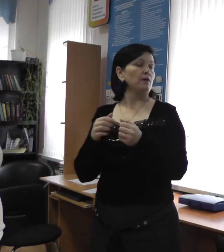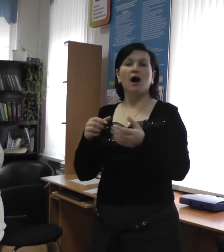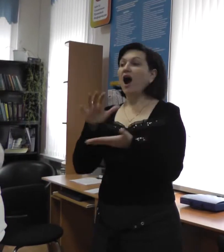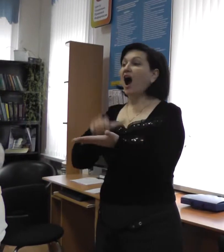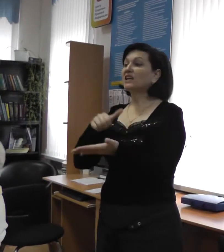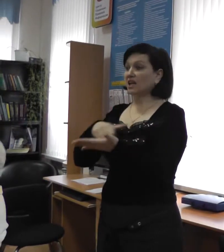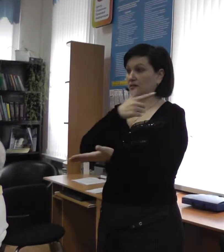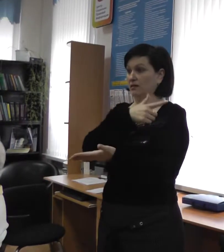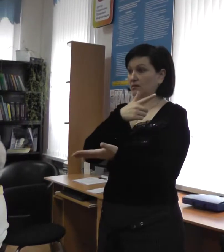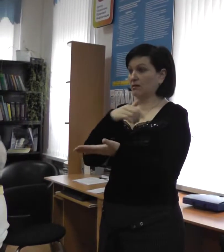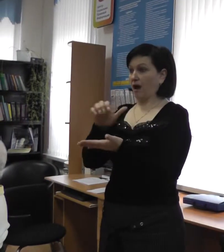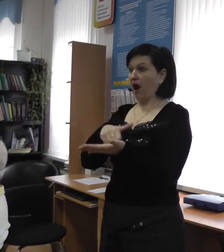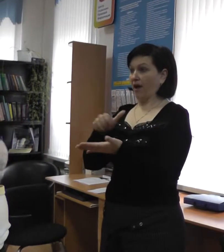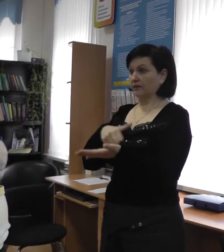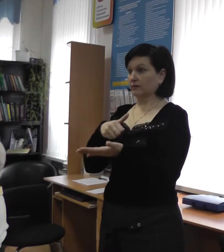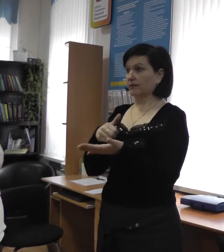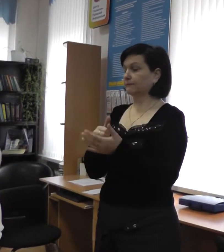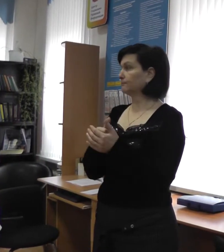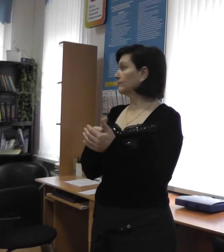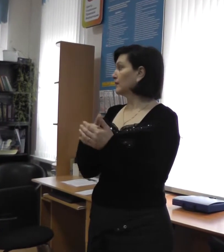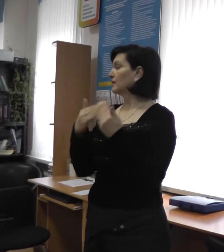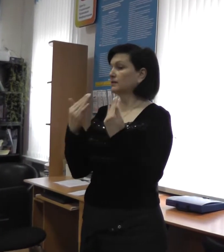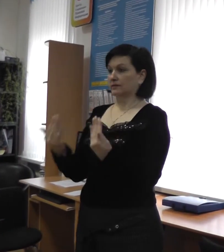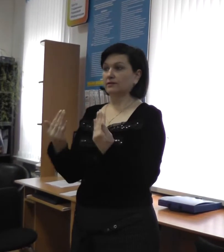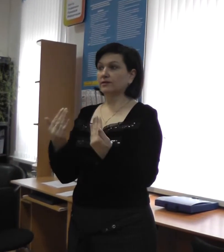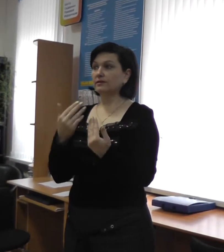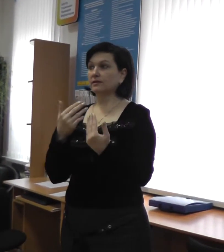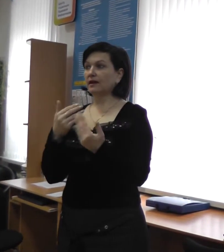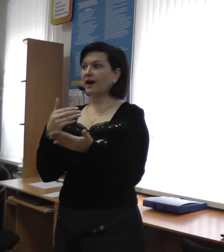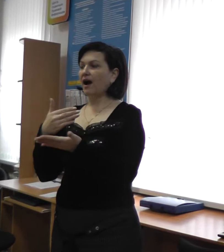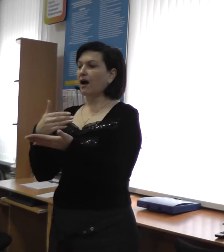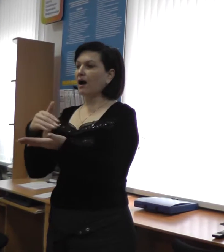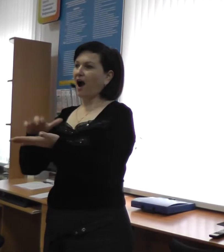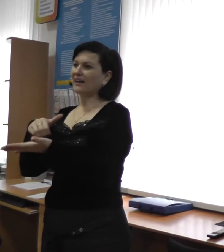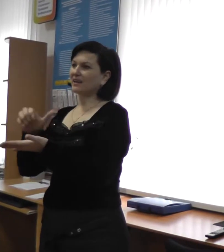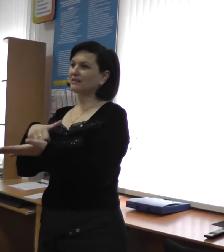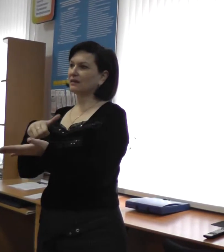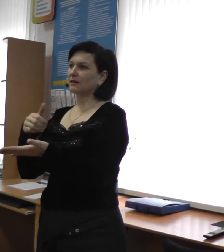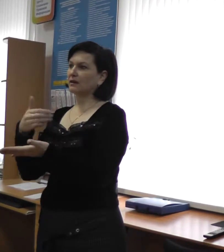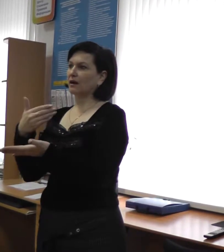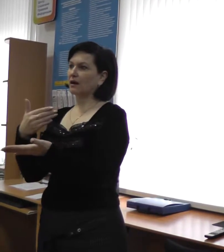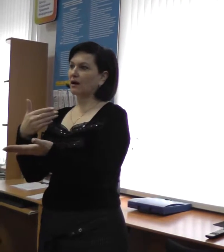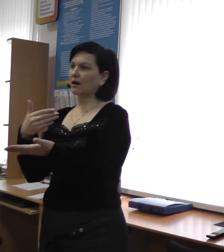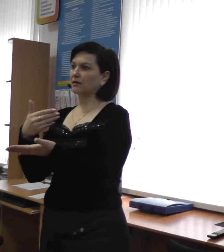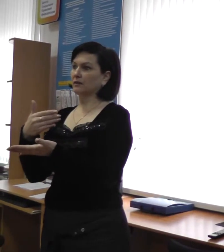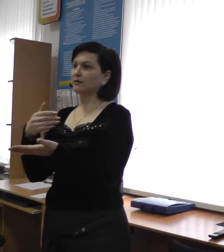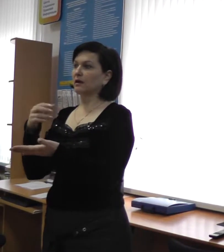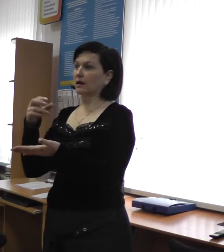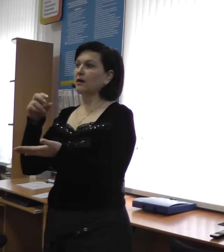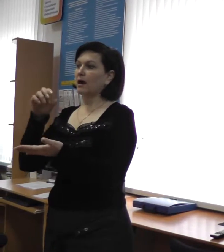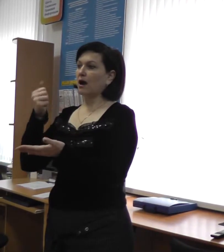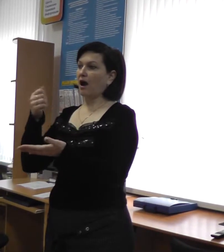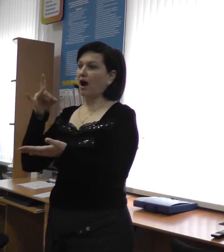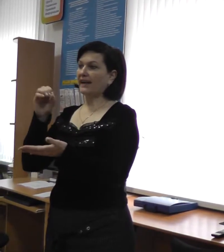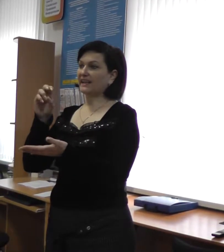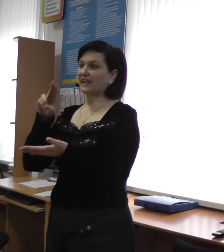Исторический особняк на проспекте Карла Маркса. Но сейчас вы можете обратить внимание на экран, где более такие вот современные, поздние. Вот как